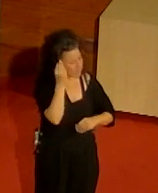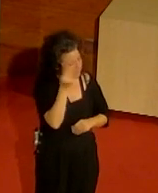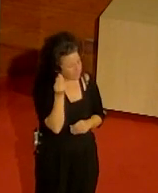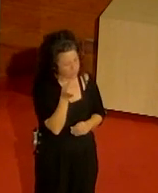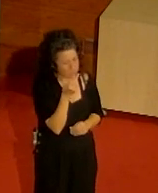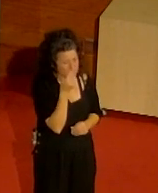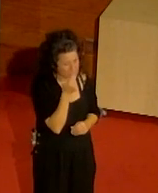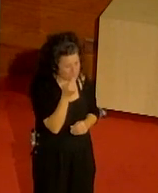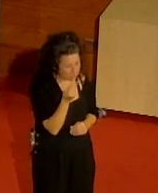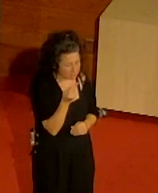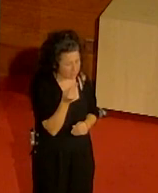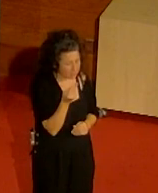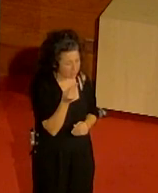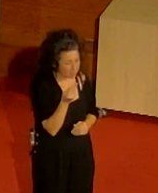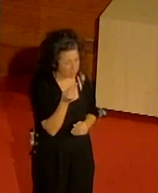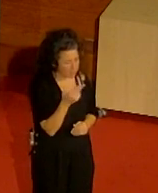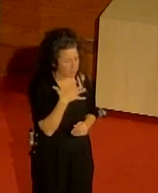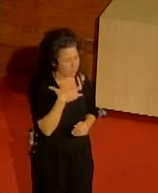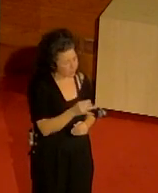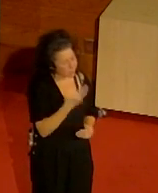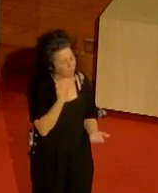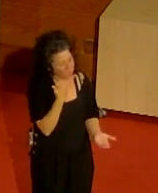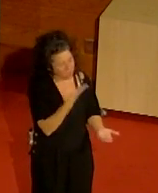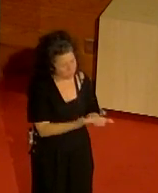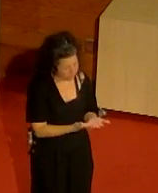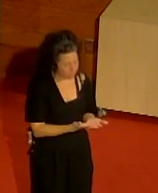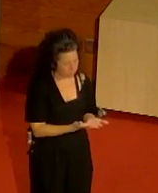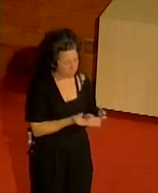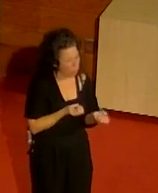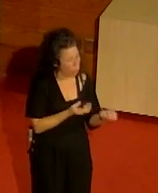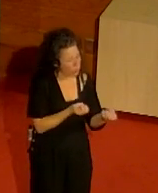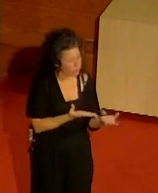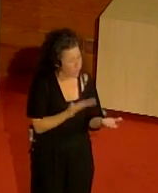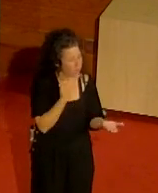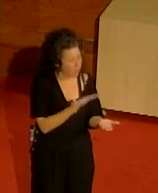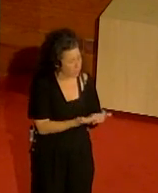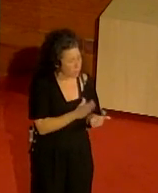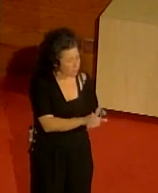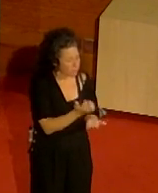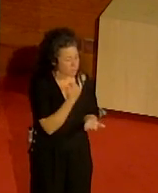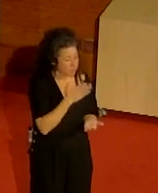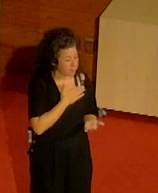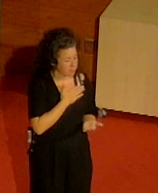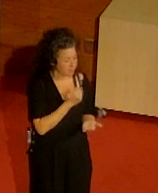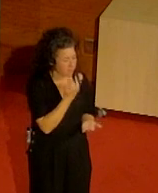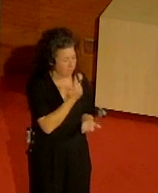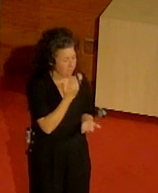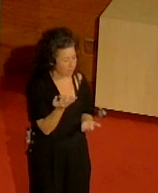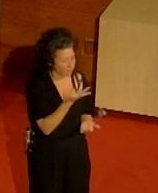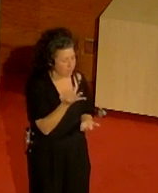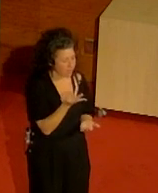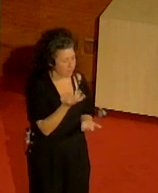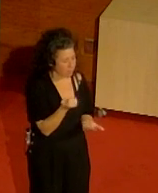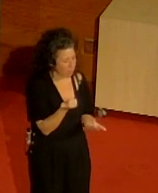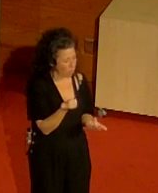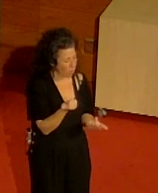desde el periodismo, aunque esto sea aburrido, que lo contemos. O para mí, por ejemplo, si tuviera que destacar una cosa por encima de todas las demás, de lo que ocurre